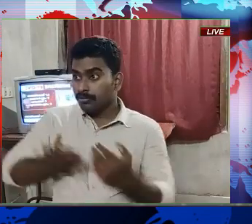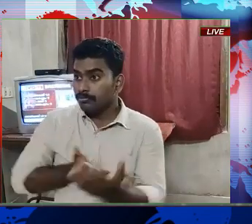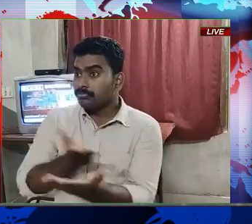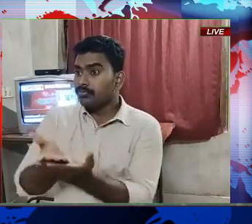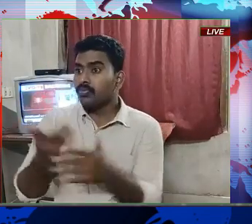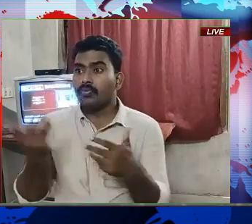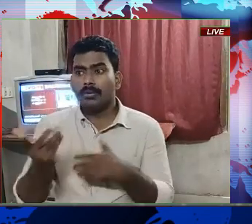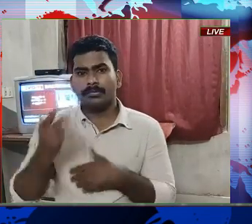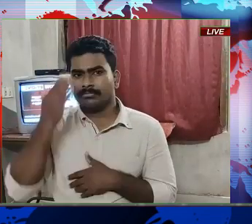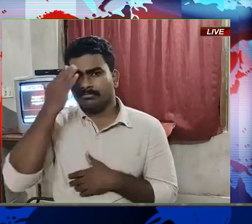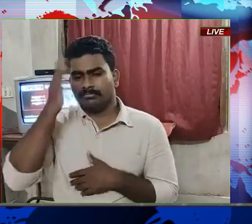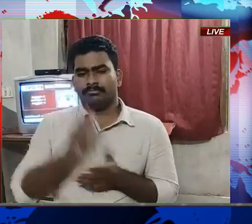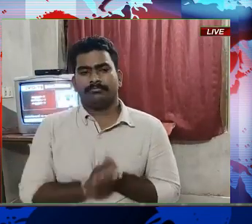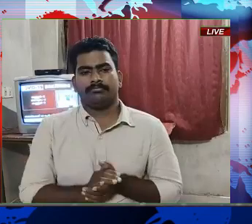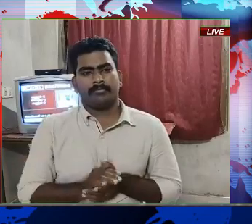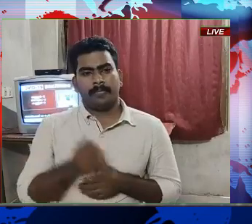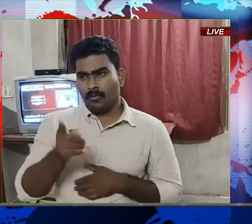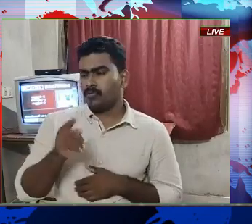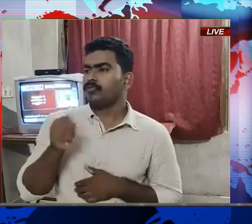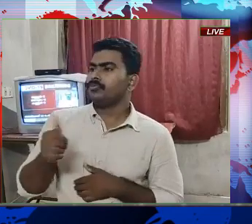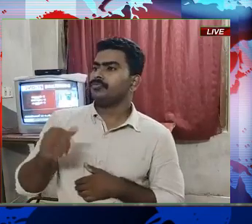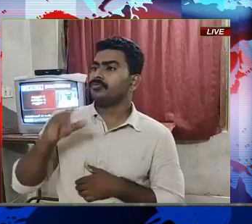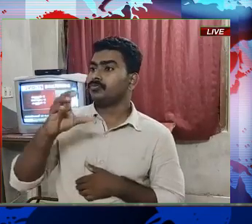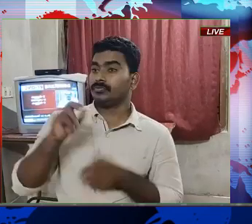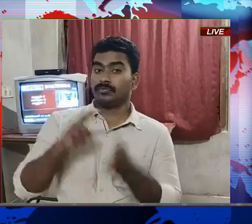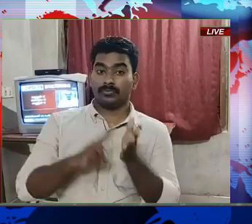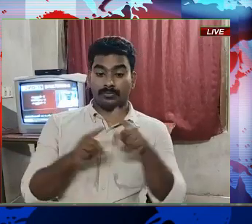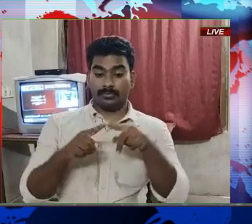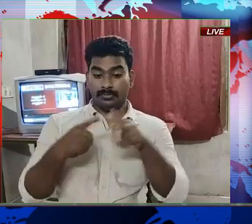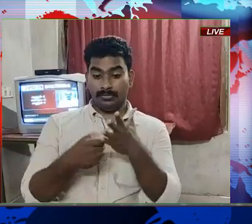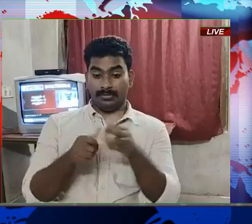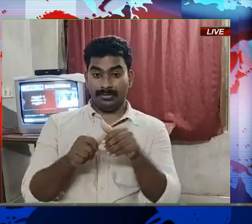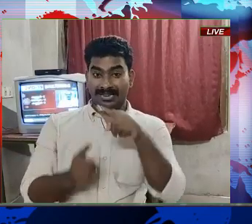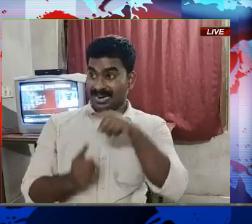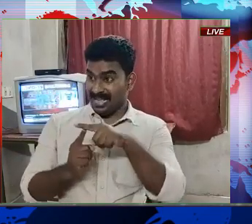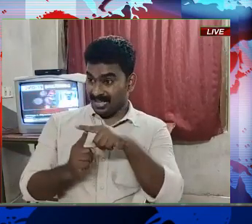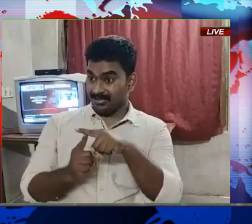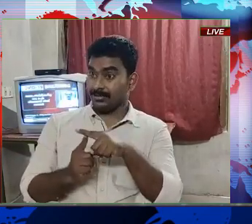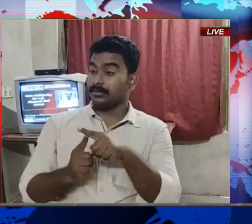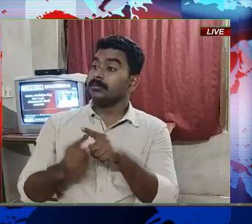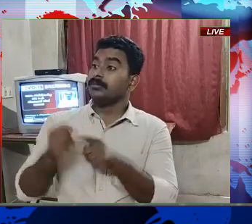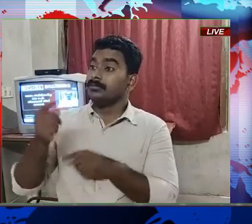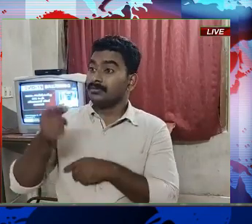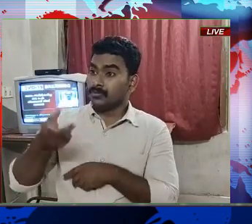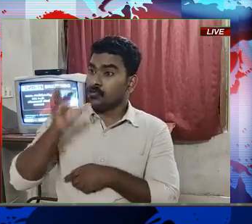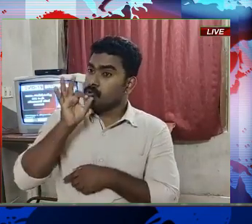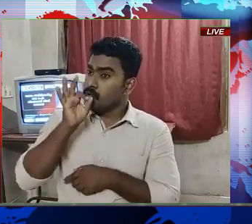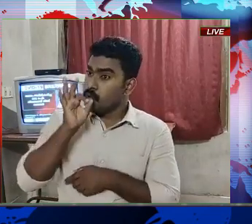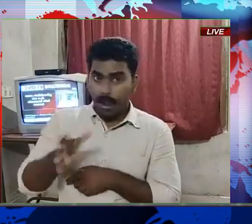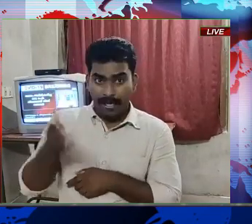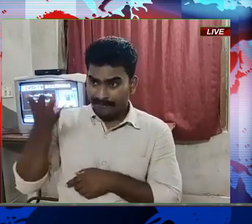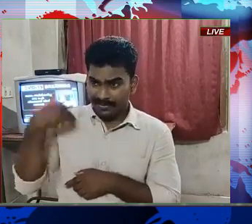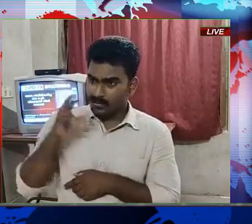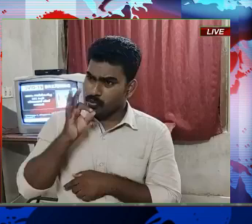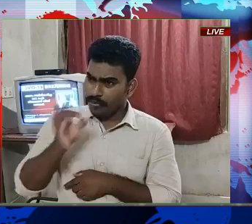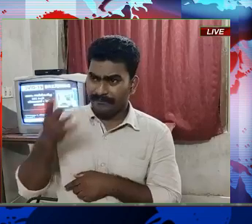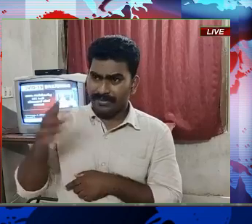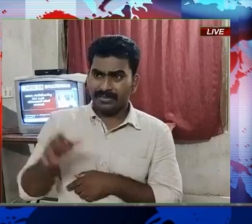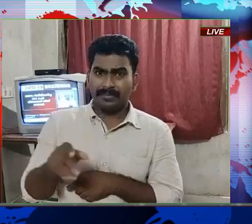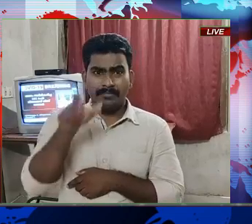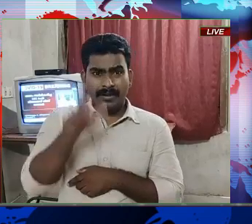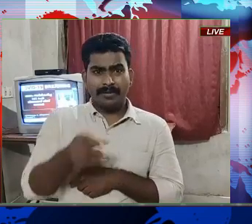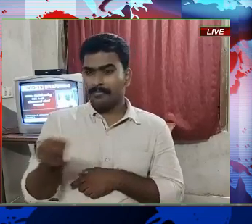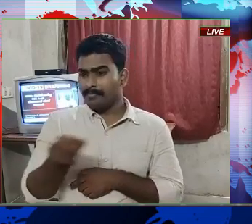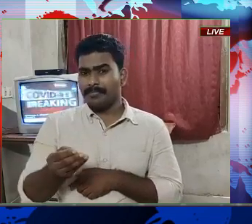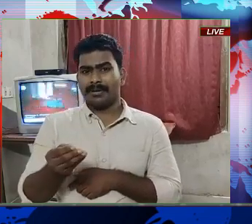സഹകരിക്കാൻ തയ്യാറായത്. ഇപ്പോൾ അങ്ങനെ നേരത്തെ സഹകരിക്കാതിരുന്നവരടക്കം ഇതുപോലൊരു മാരകമായ വിപത്ത് നമ്മൾ